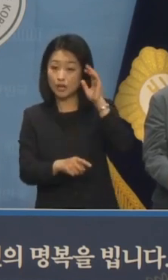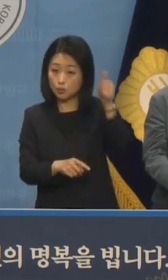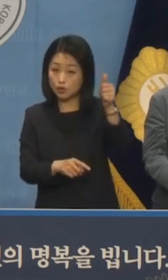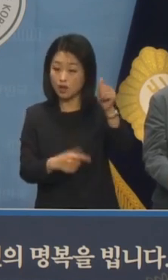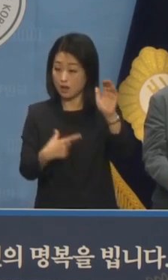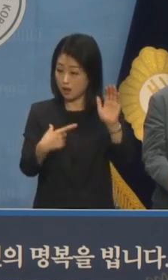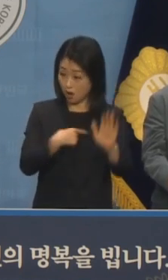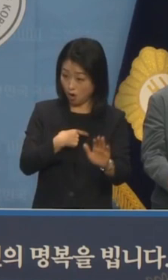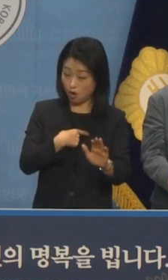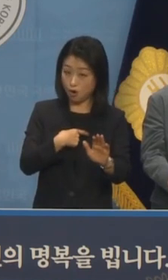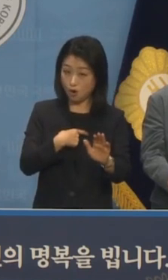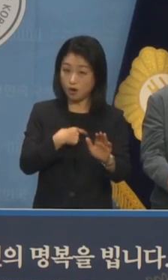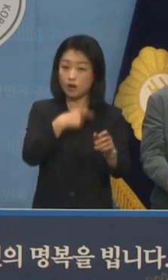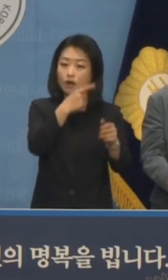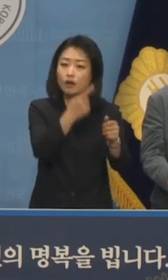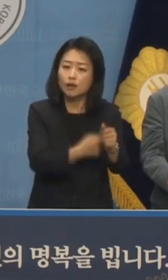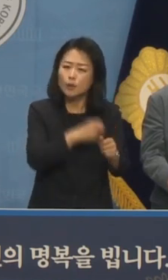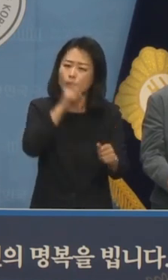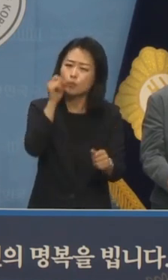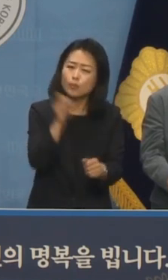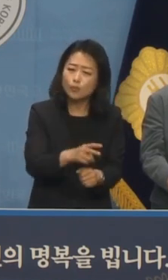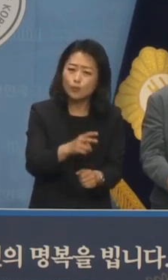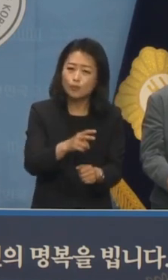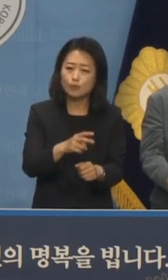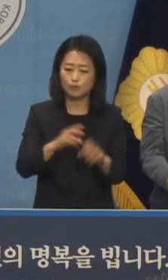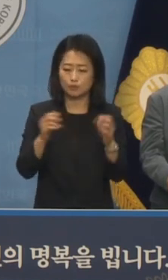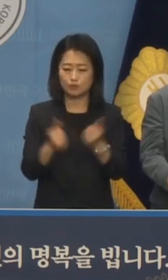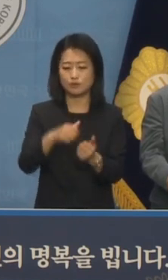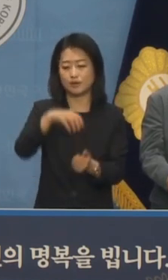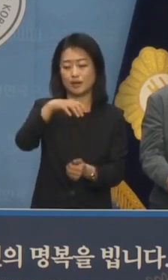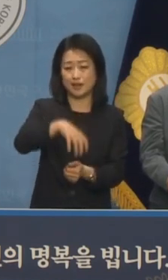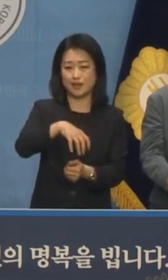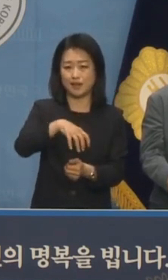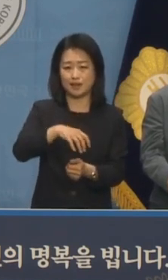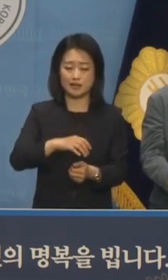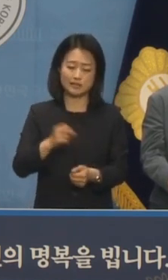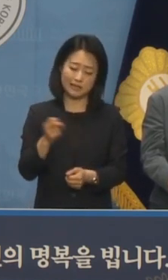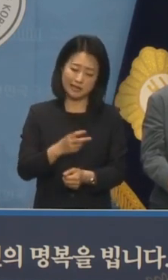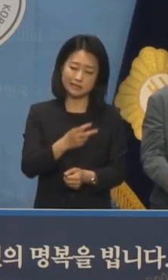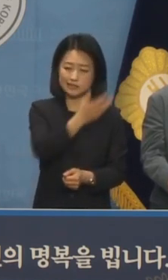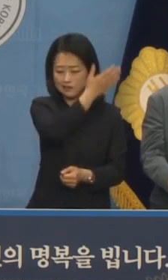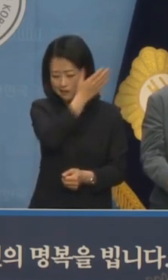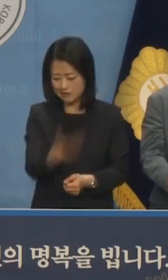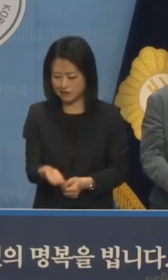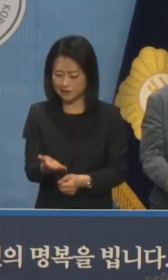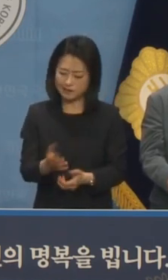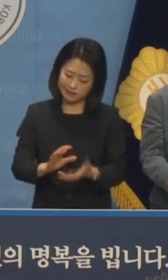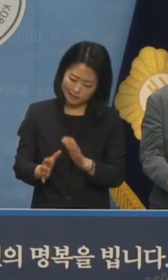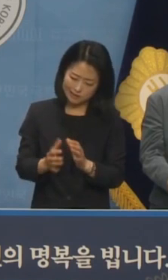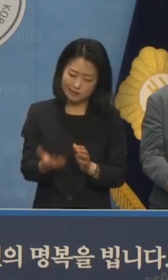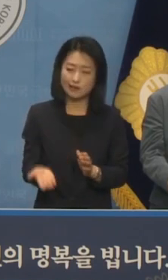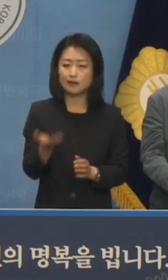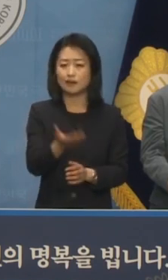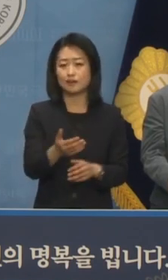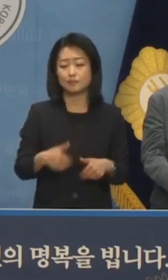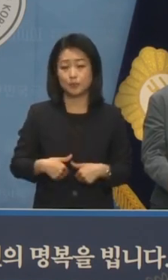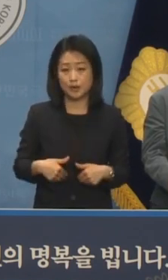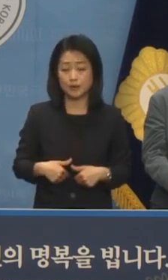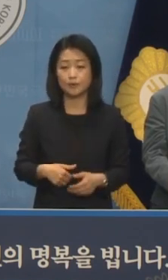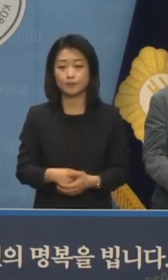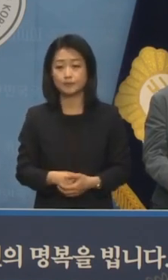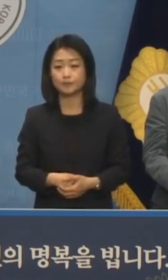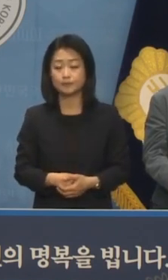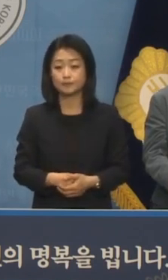대통령이 거부권을 행사한다면 또다시 국회에 지난한 절차를 거쳐야 하는 상황입니다. 지난해부터